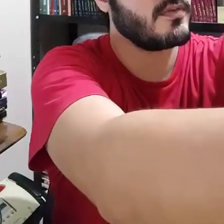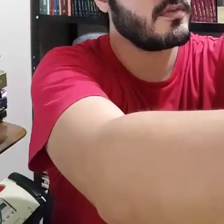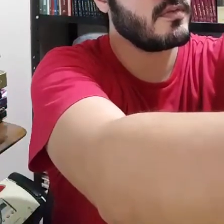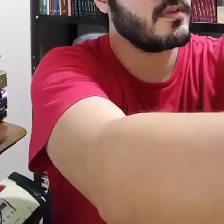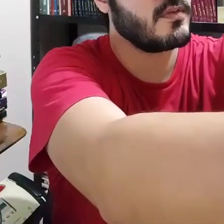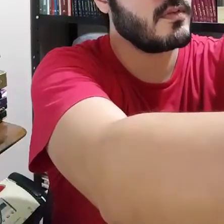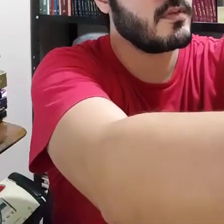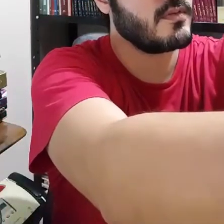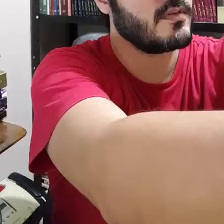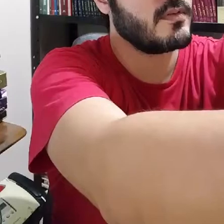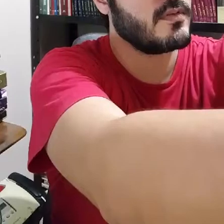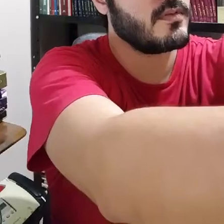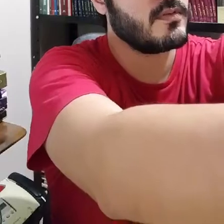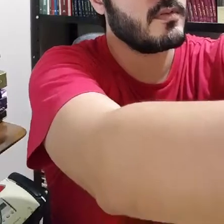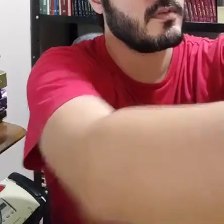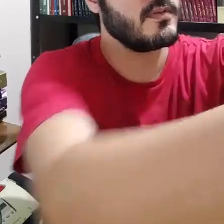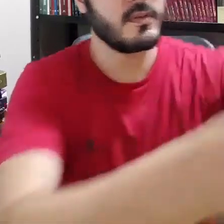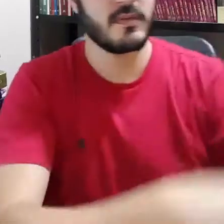Deus.